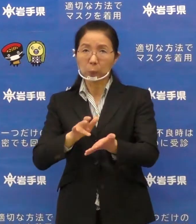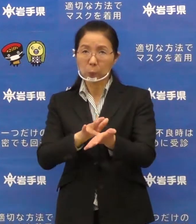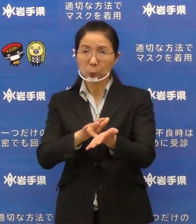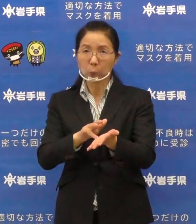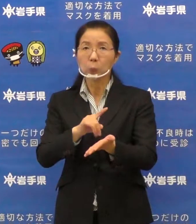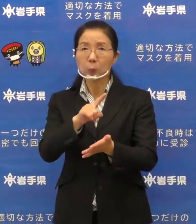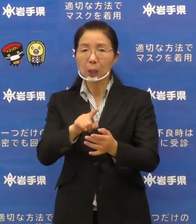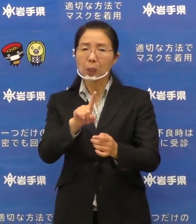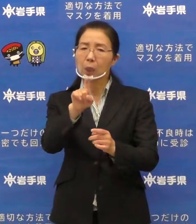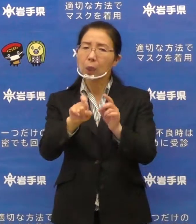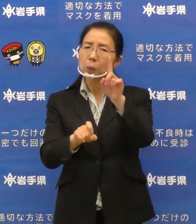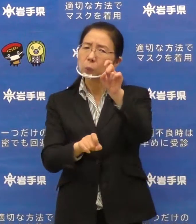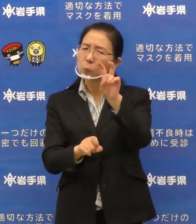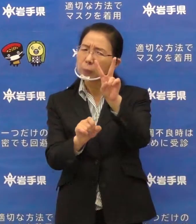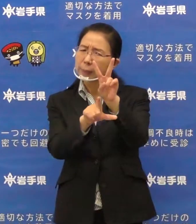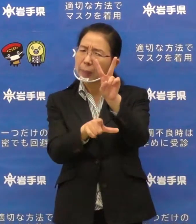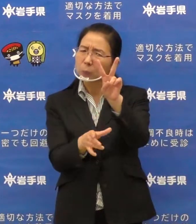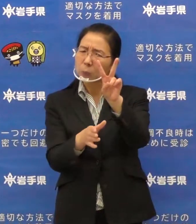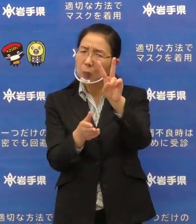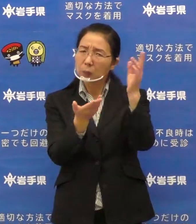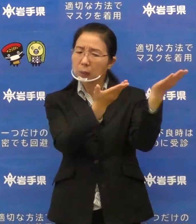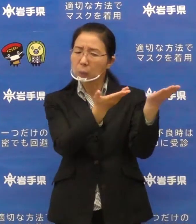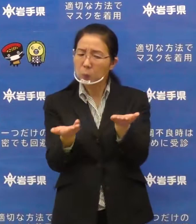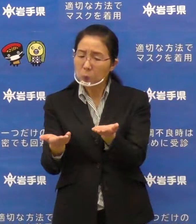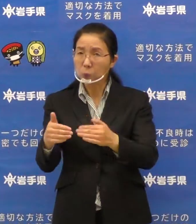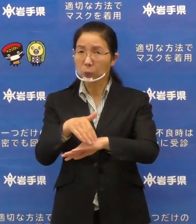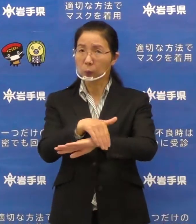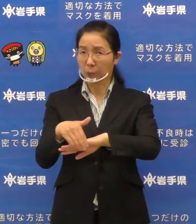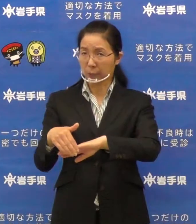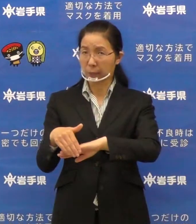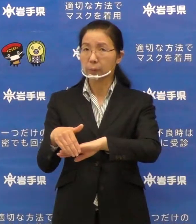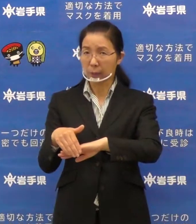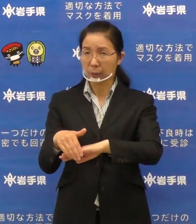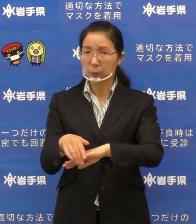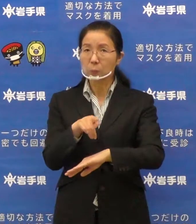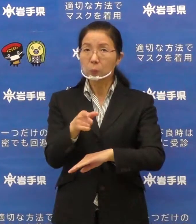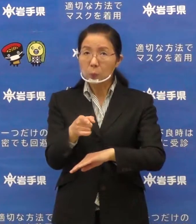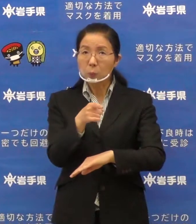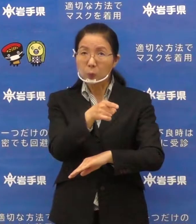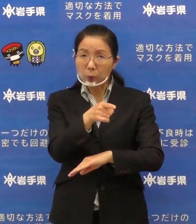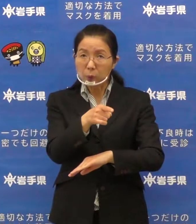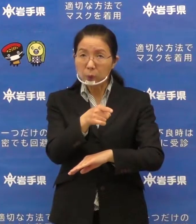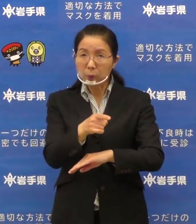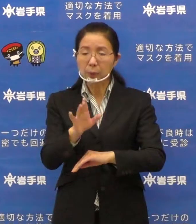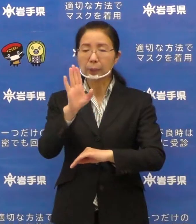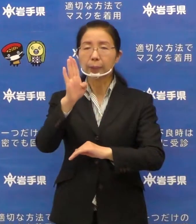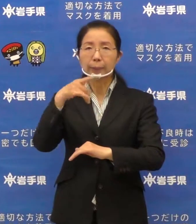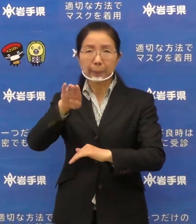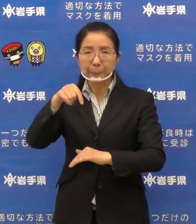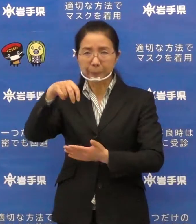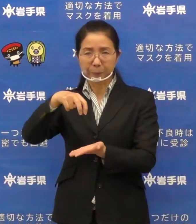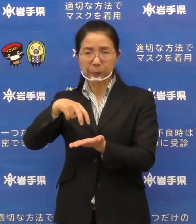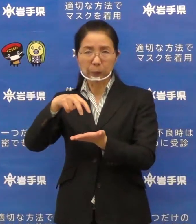配送予定となっていますので、県としては円滑